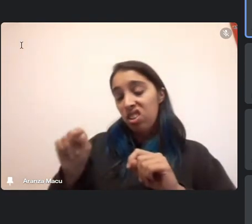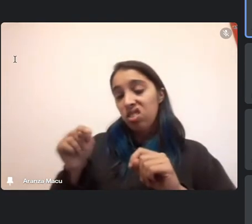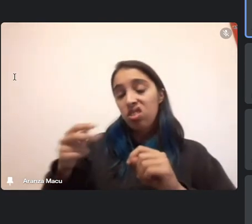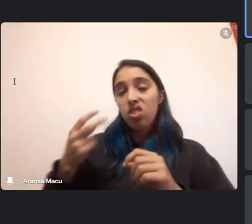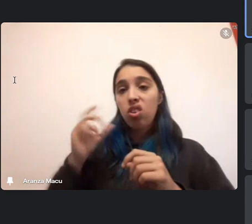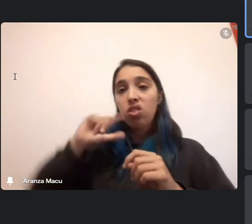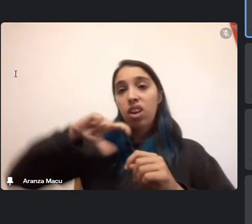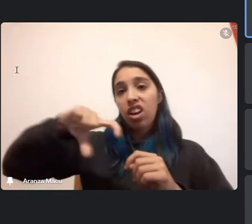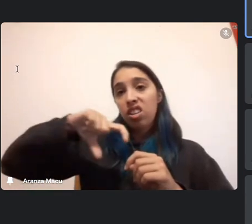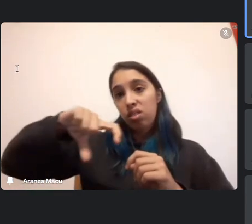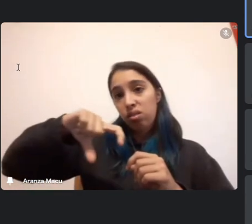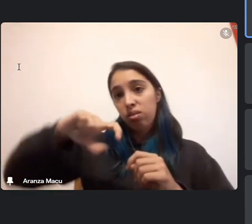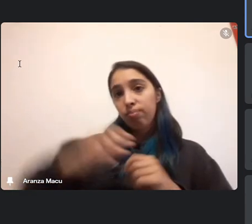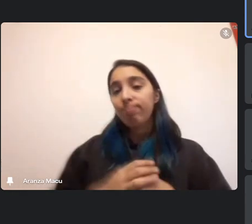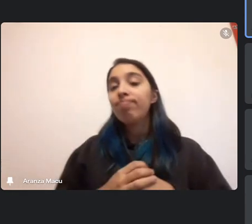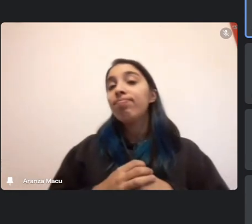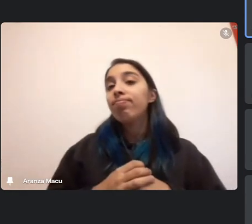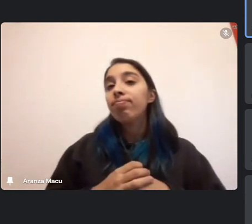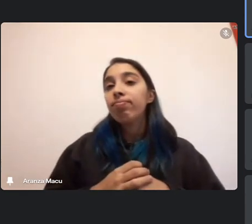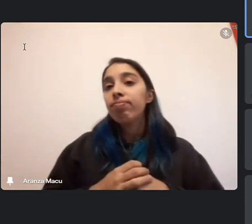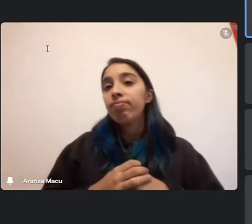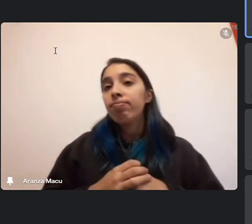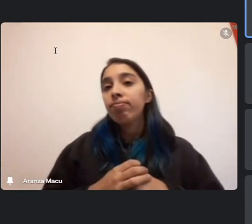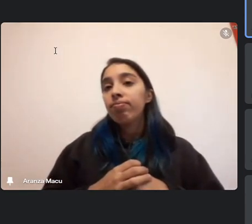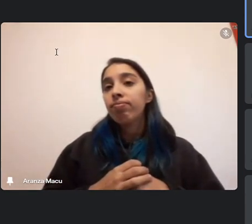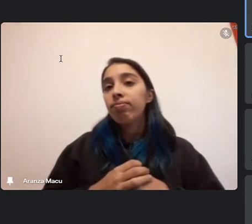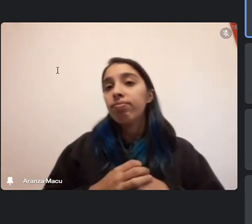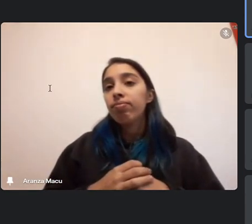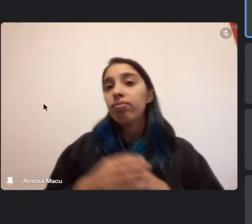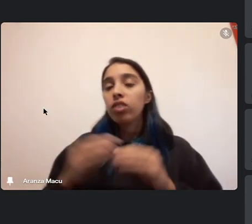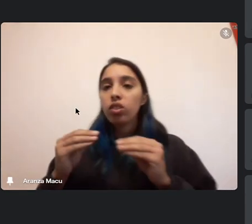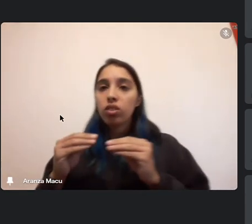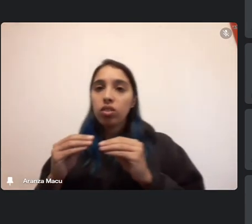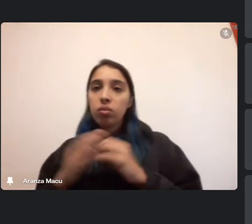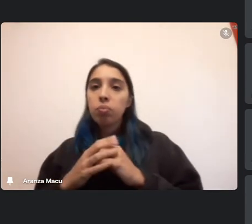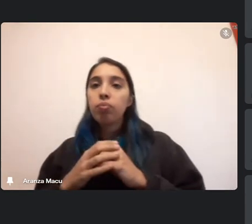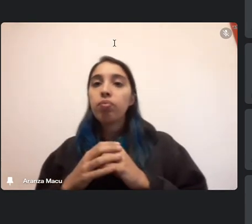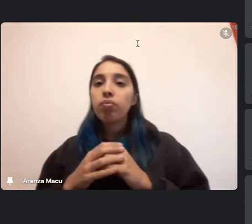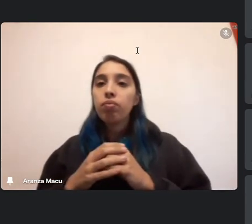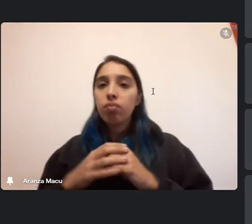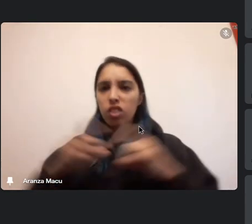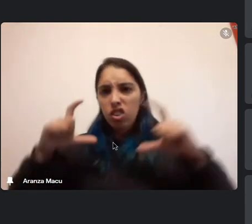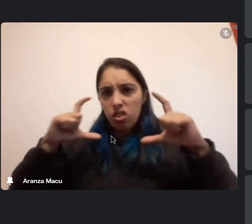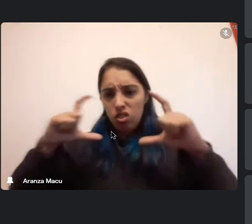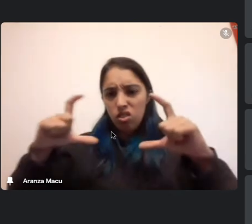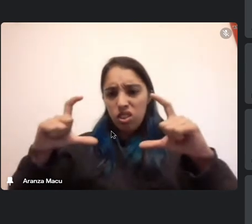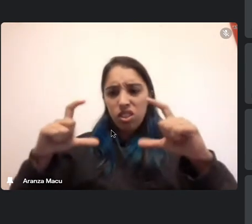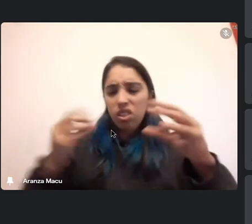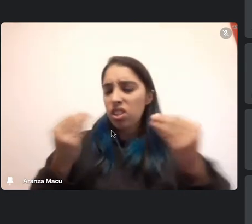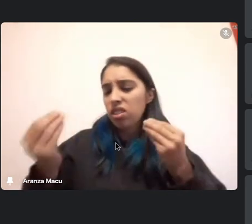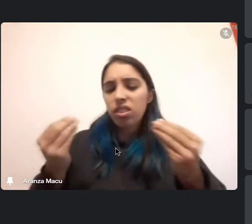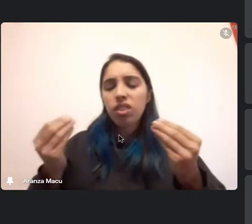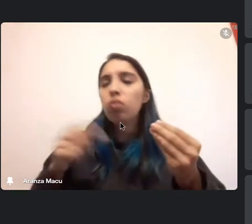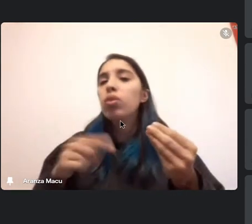puse entre Claro. corchetes. ¿Qué sería lo que está entre corchetes de todo eso? ¿Qué?